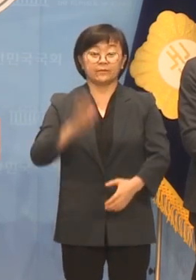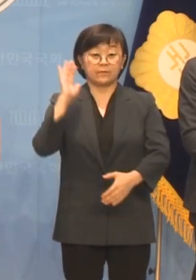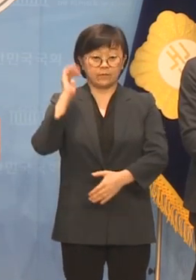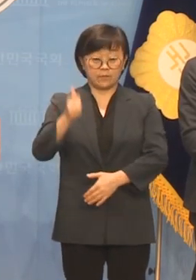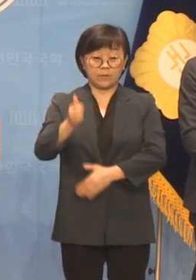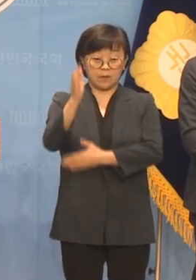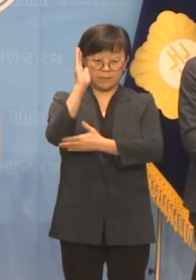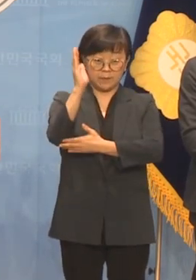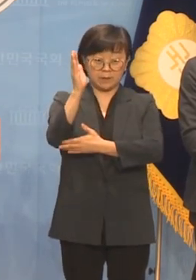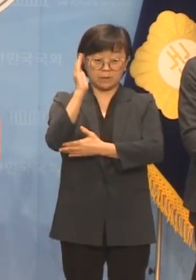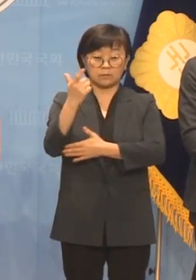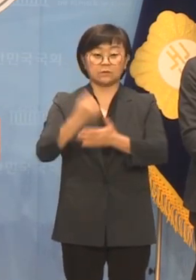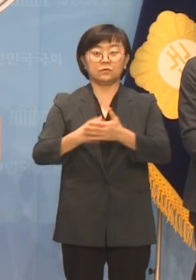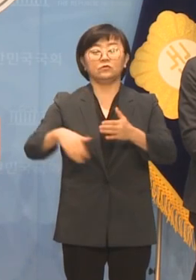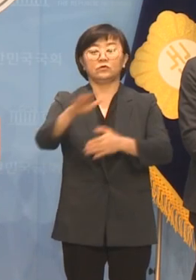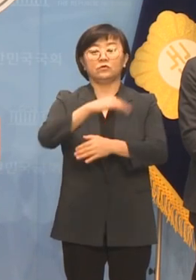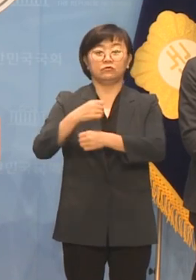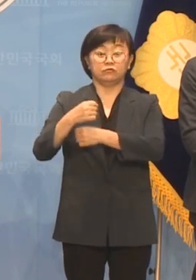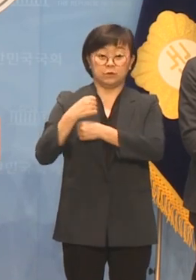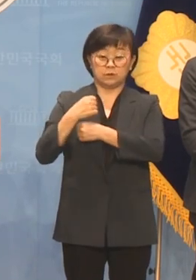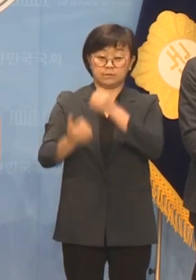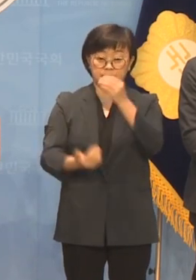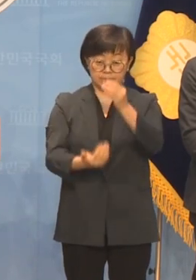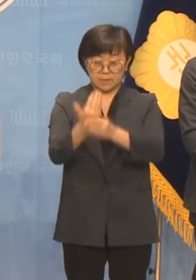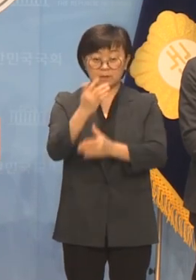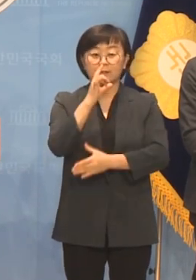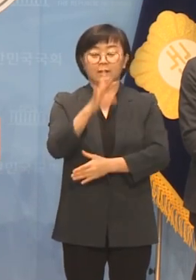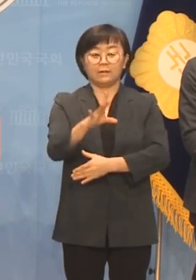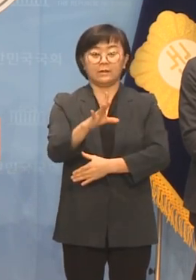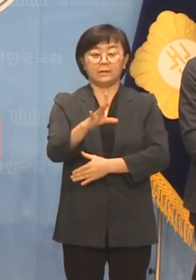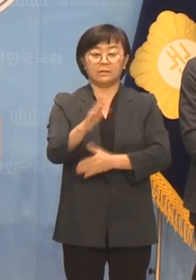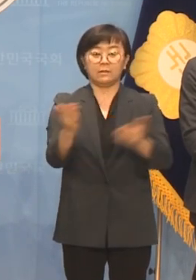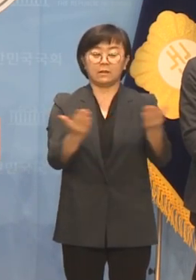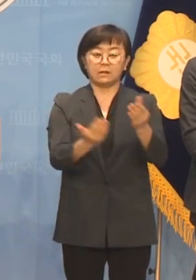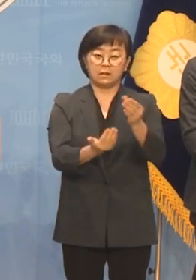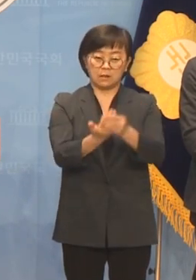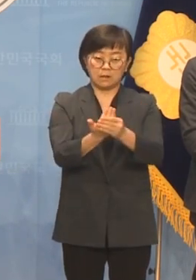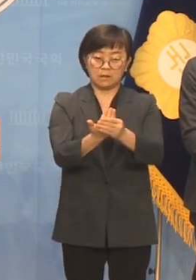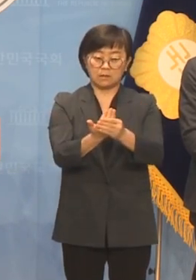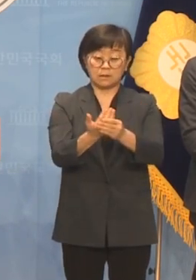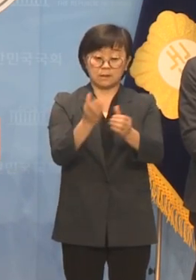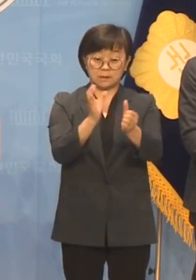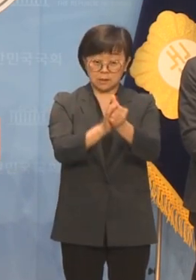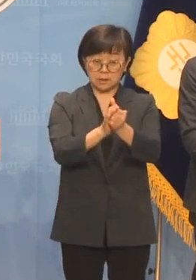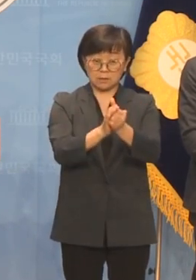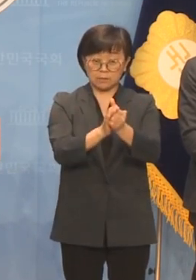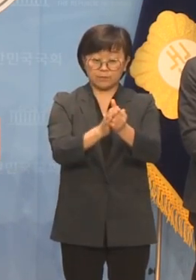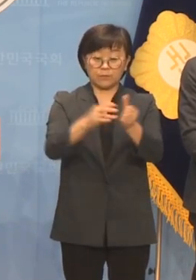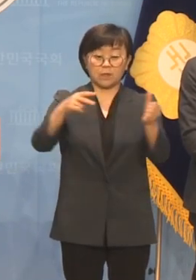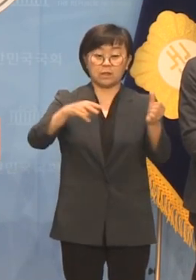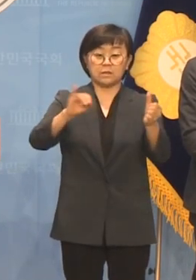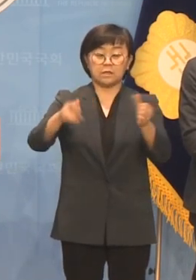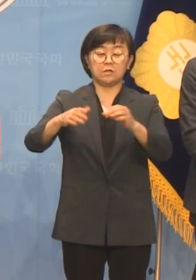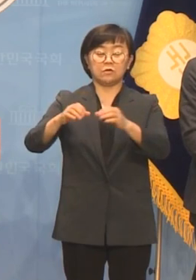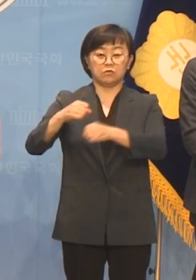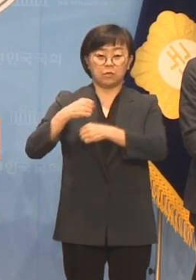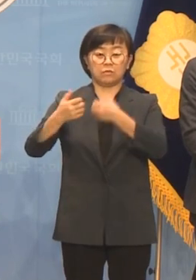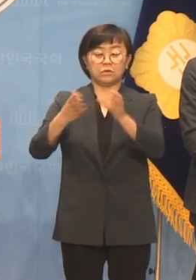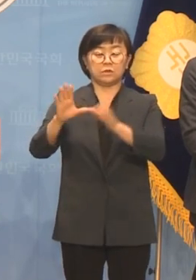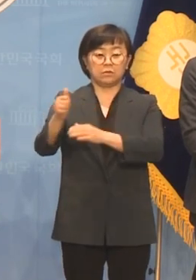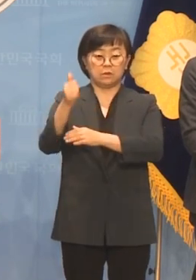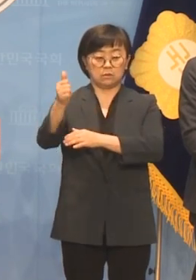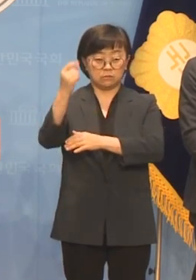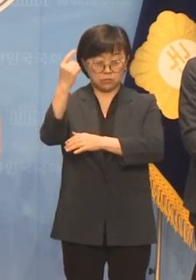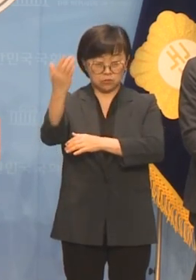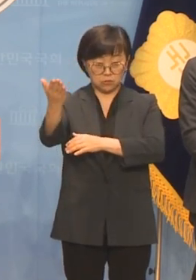대통령의 발언처럼 우리 군에게 있어서는 안 될 일이 일어났다면 그 책임을 신원식 국방부 장관에게